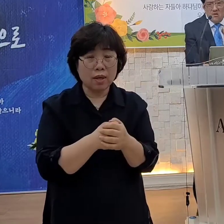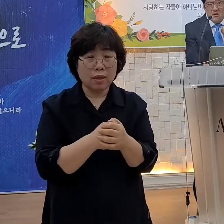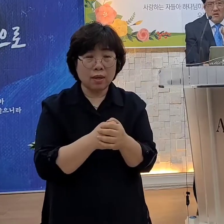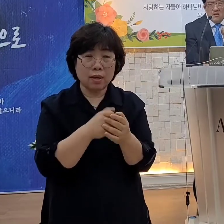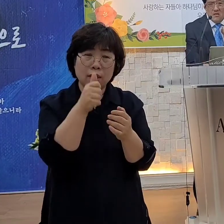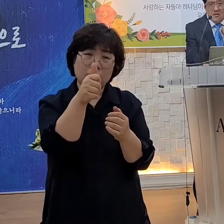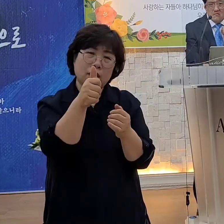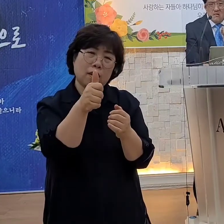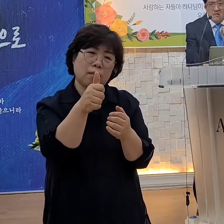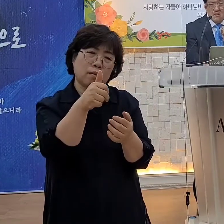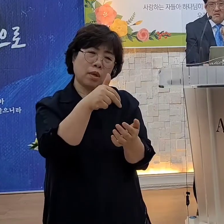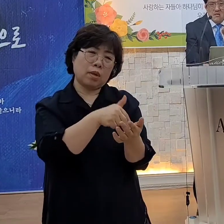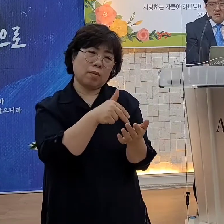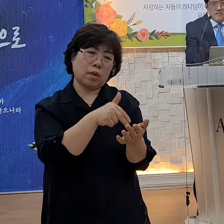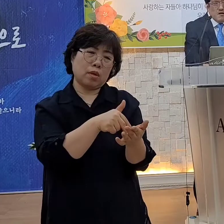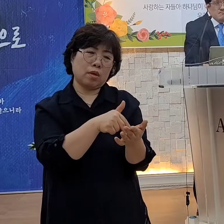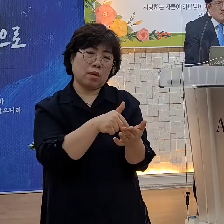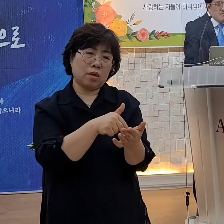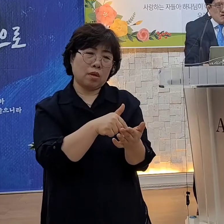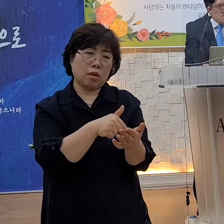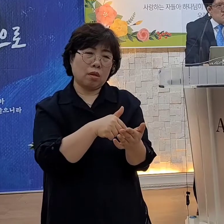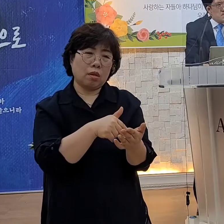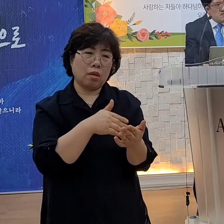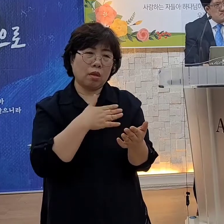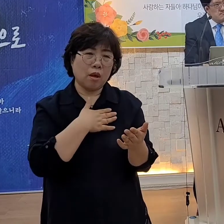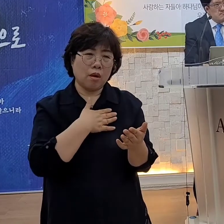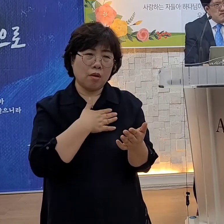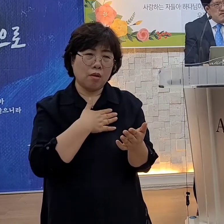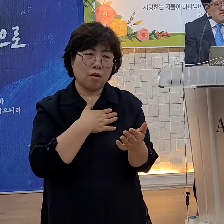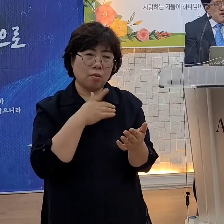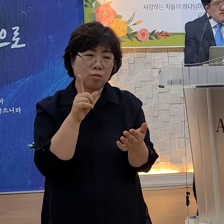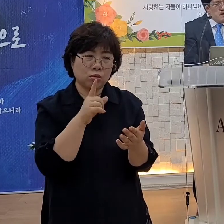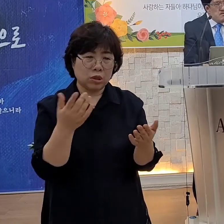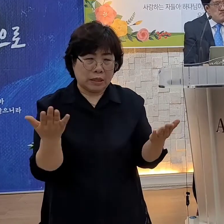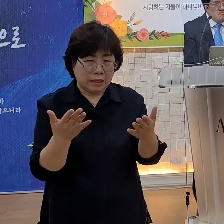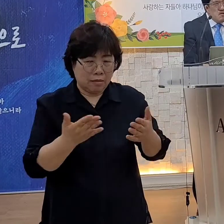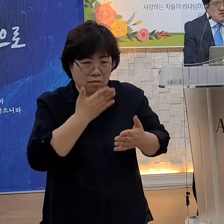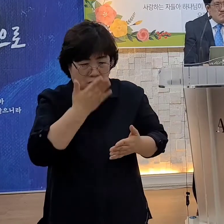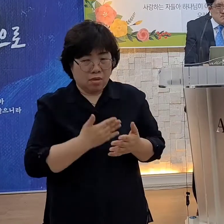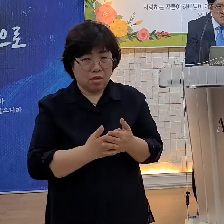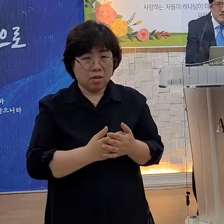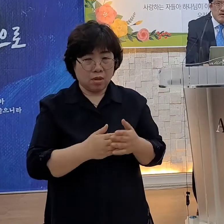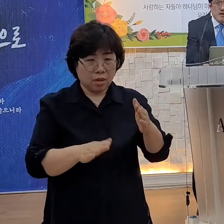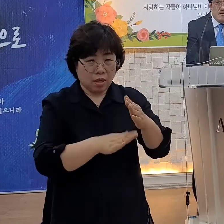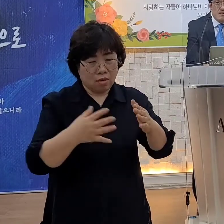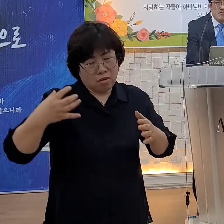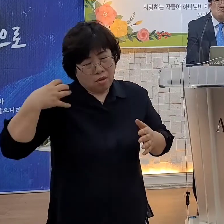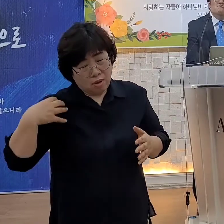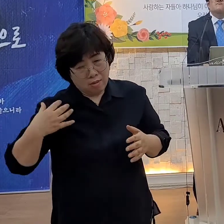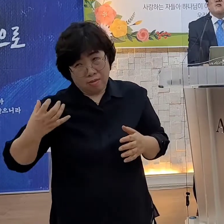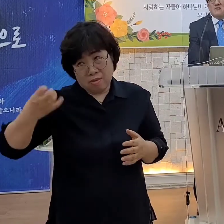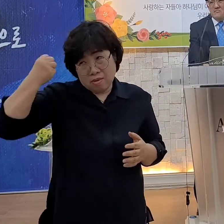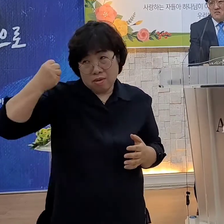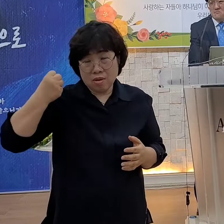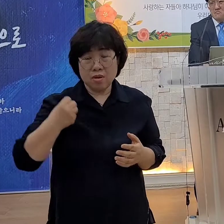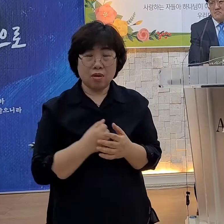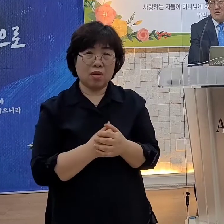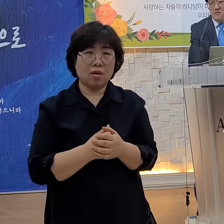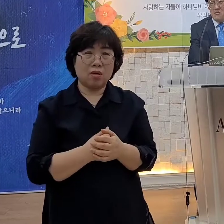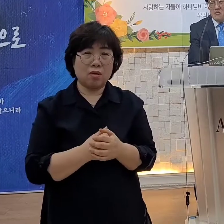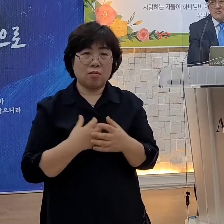남자라는 존재의 이 가치관이 나는 뭐든지 할 수 있다. 내가 이 가정을 혼자 책임져야 된다. 하는 이 영심력이 있단